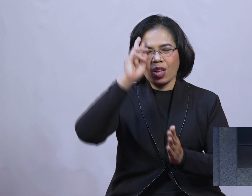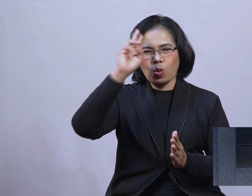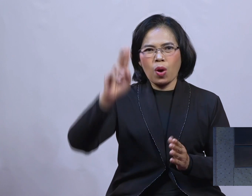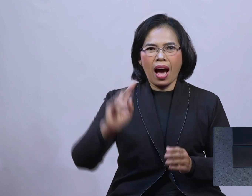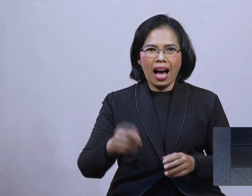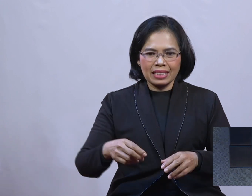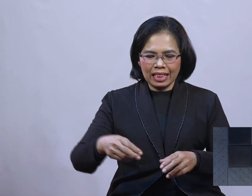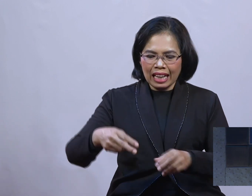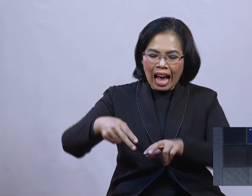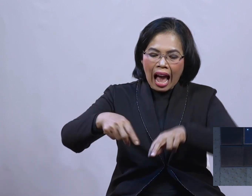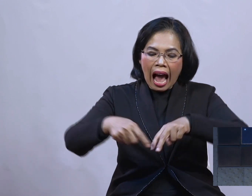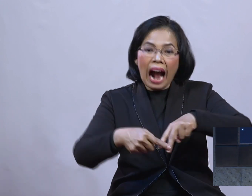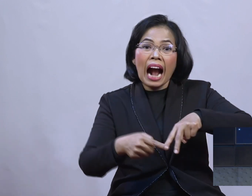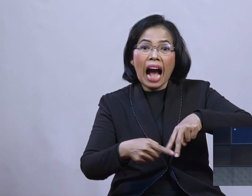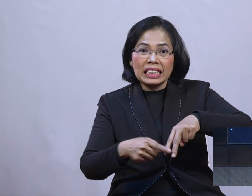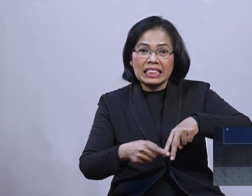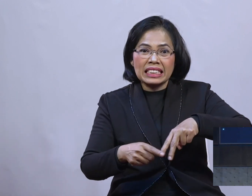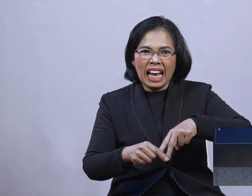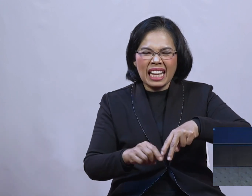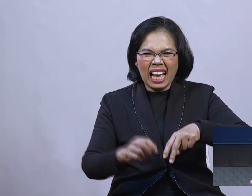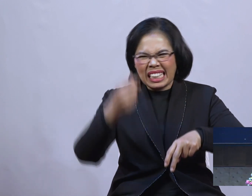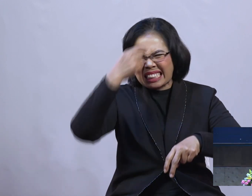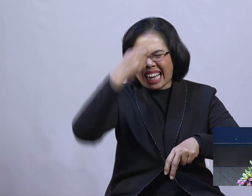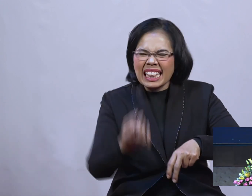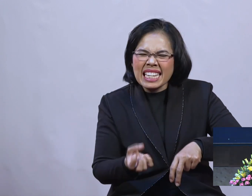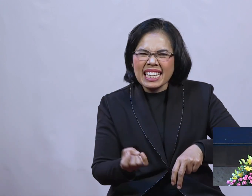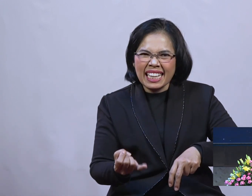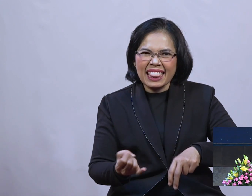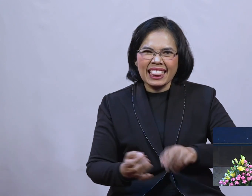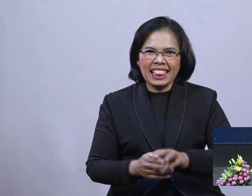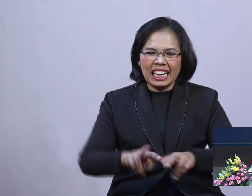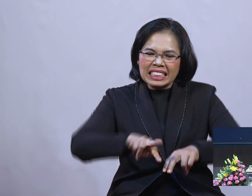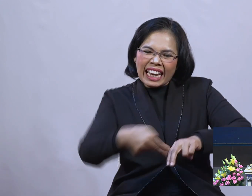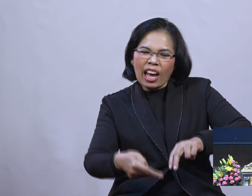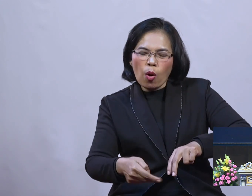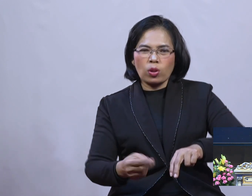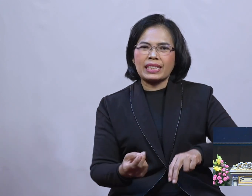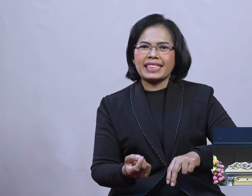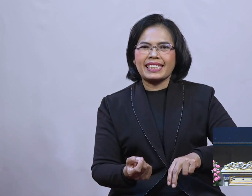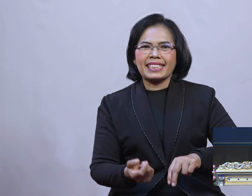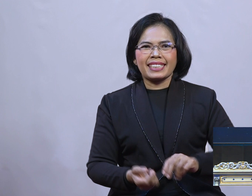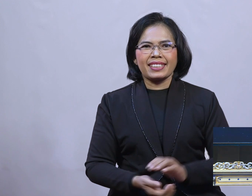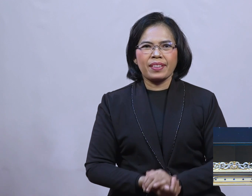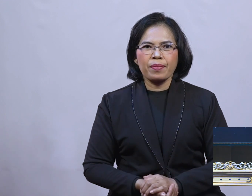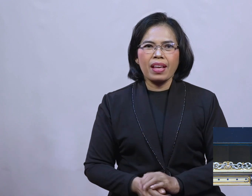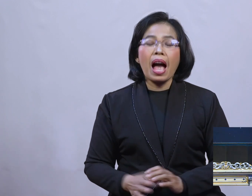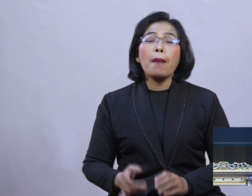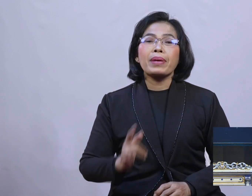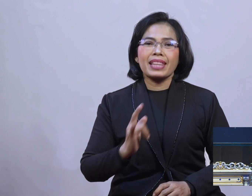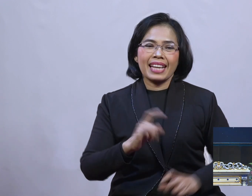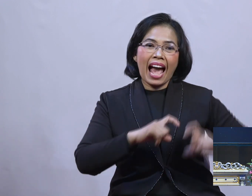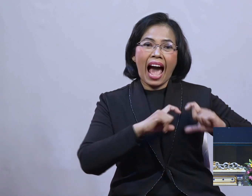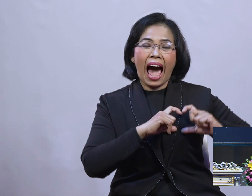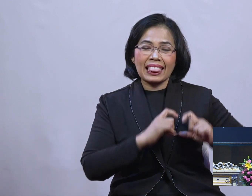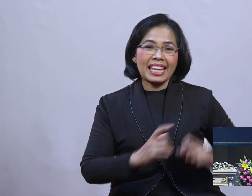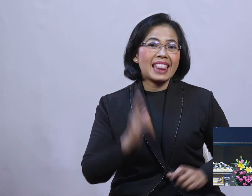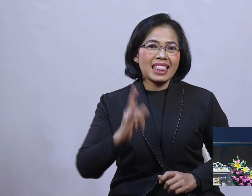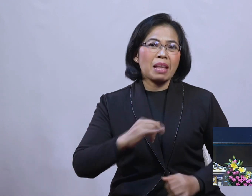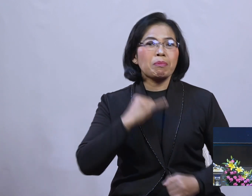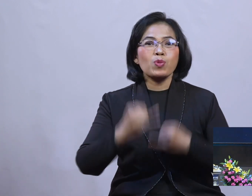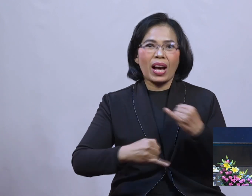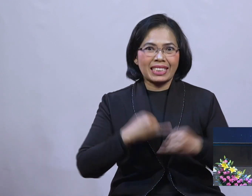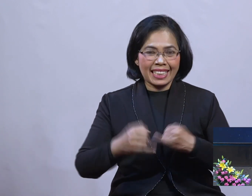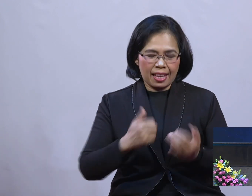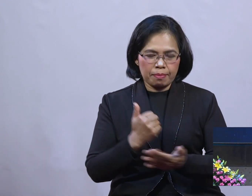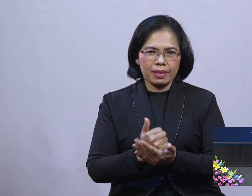cuman kaki kok goyang-goyang sedikit Hah cuman keseleo sedikit Biar Jo yang penting hati tetap sukacita Amin